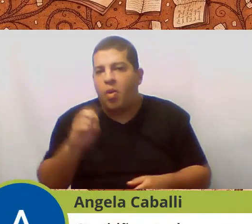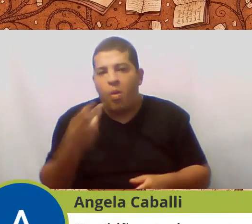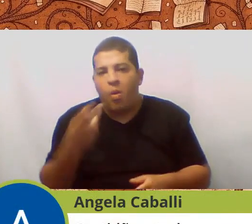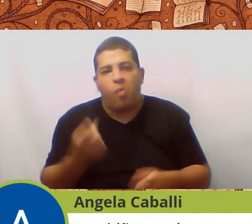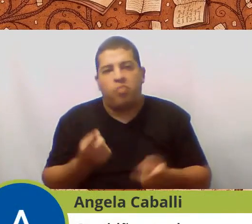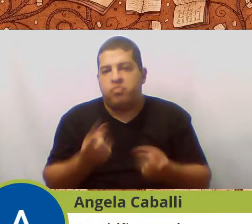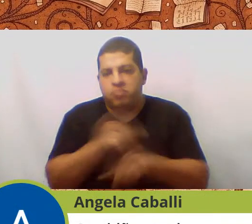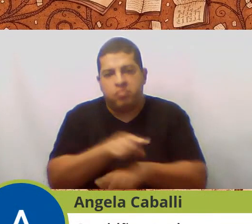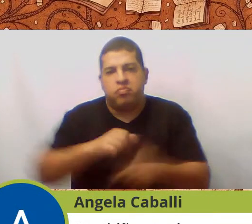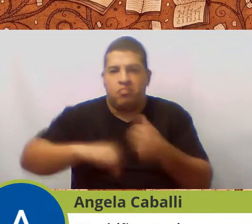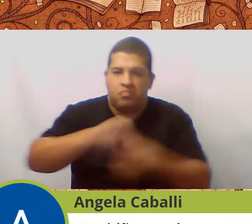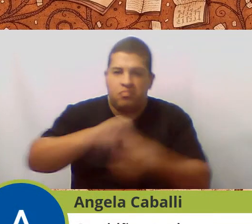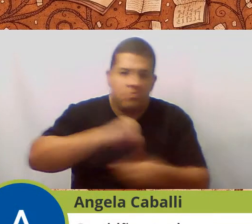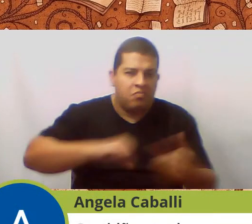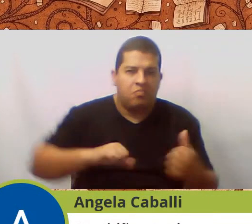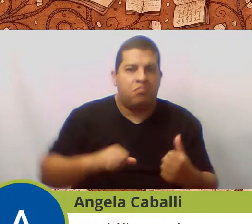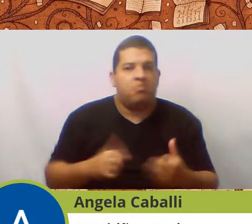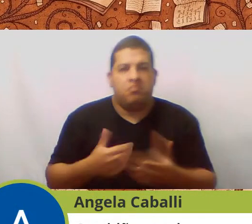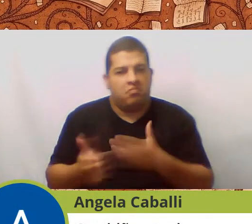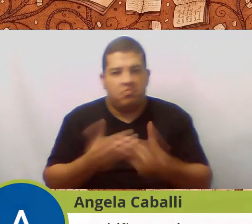E, ao mesmo tempo,